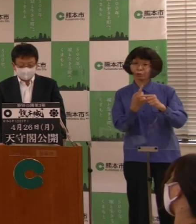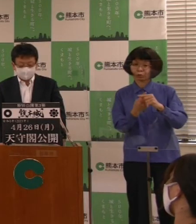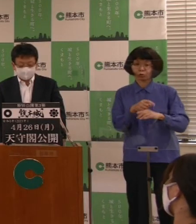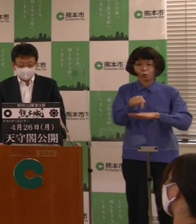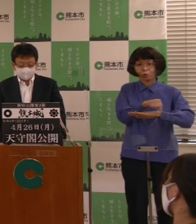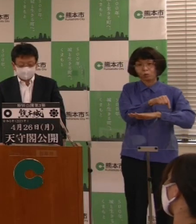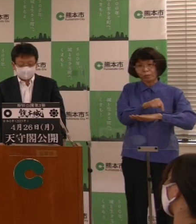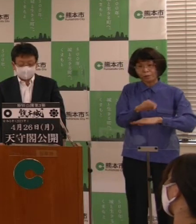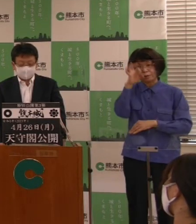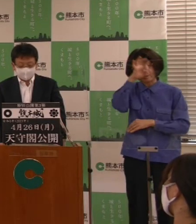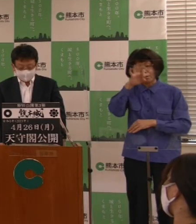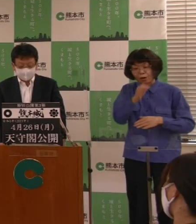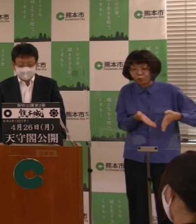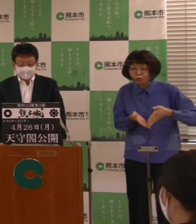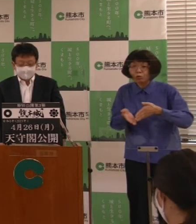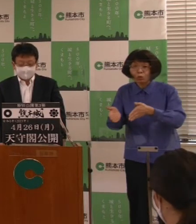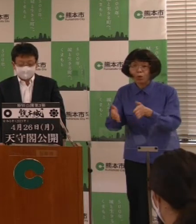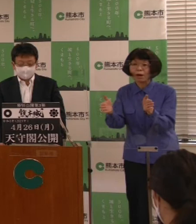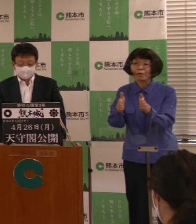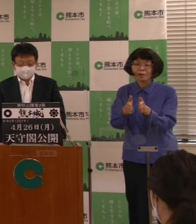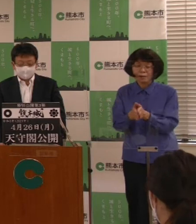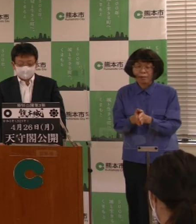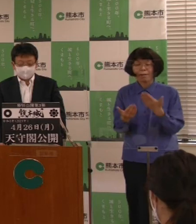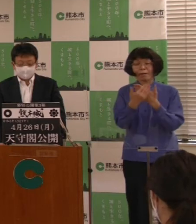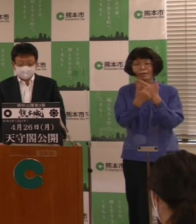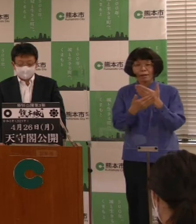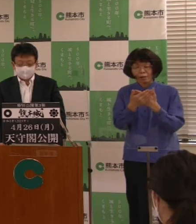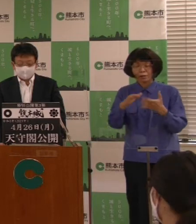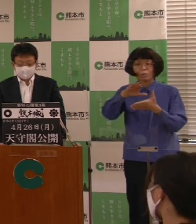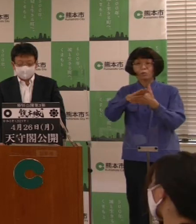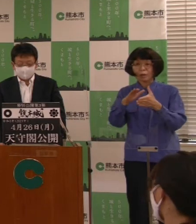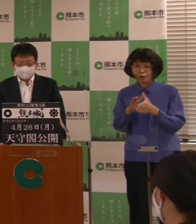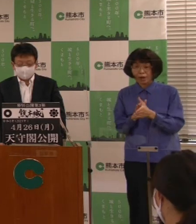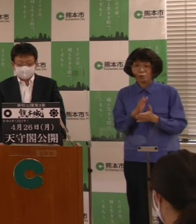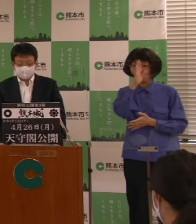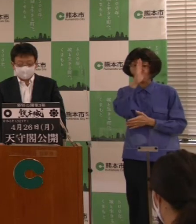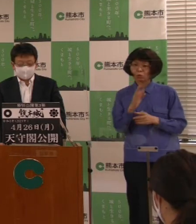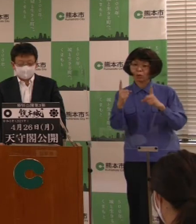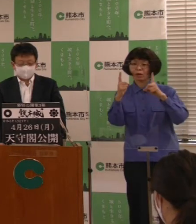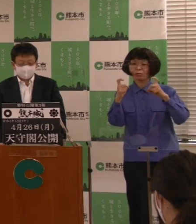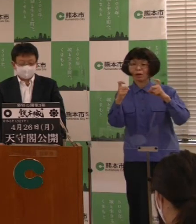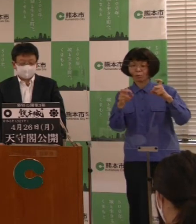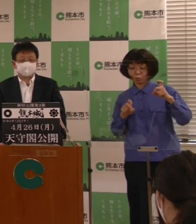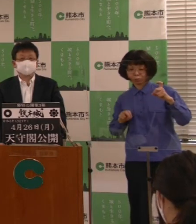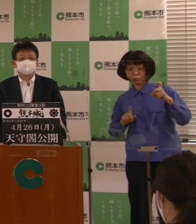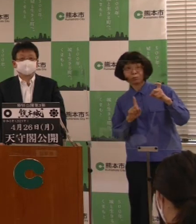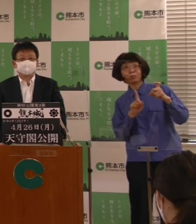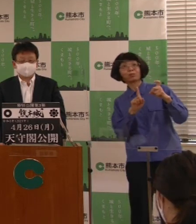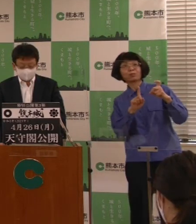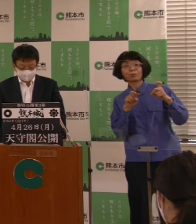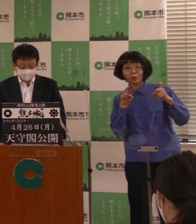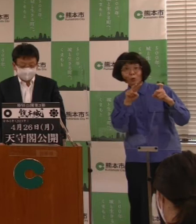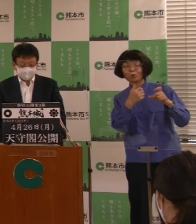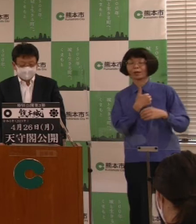別見学通路と合わせて、重要文化財建造物の宇土櫓なども間近からご覧いただけるよう